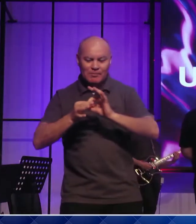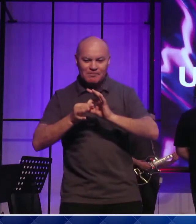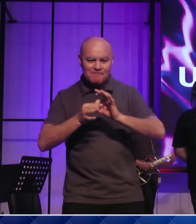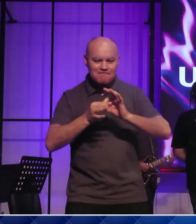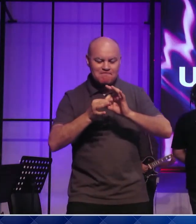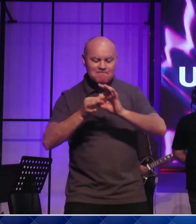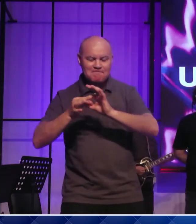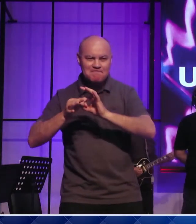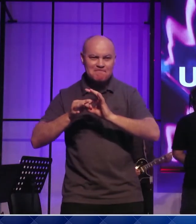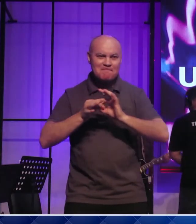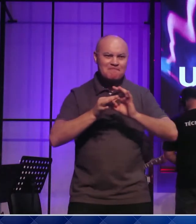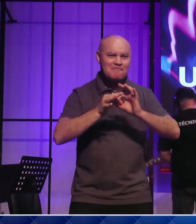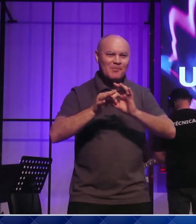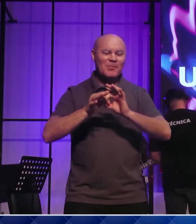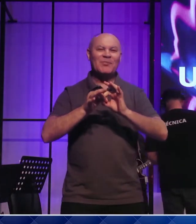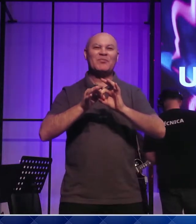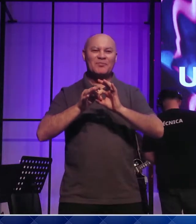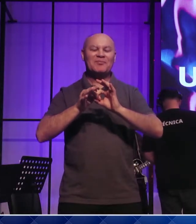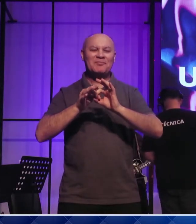totalmente ligado,